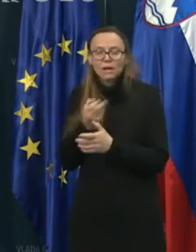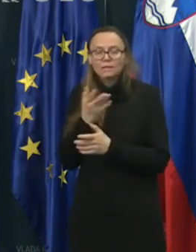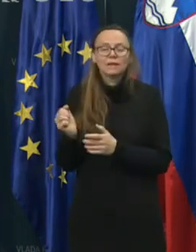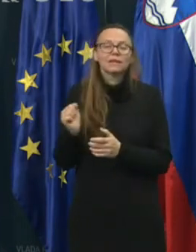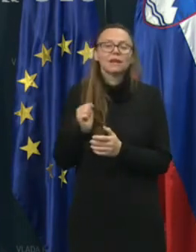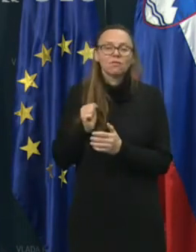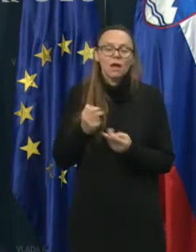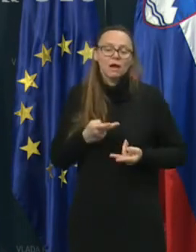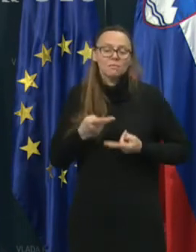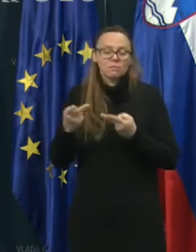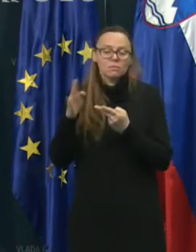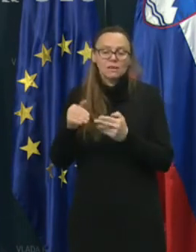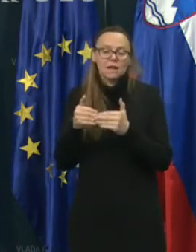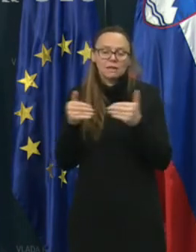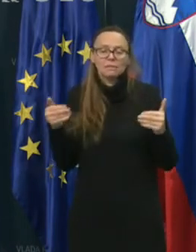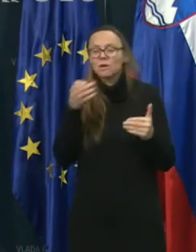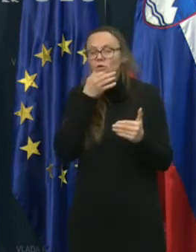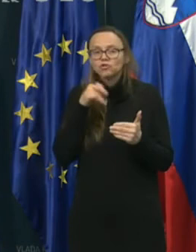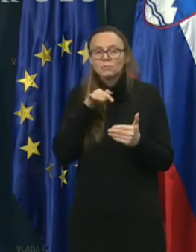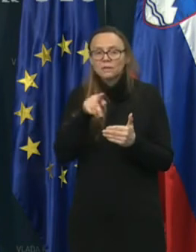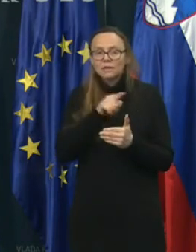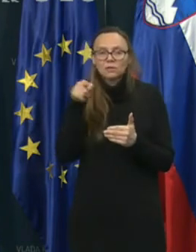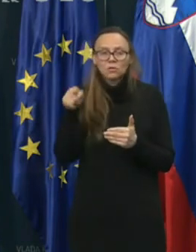če do tega pride. Hvala.